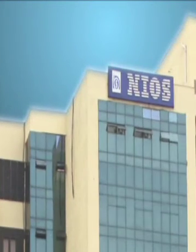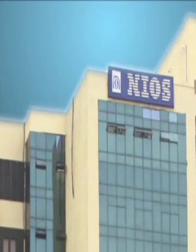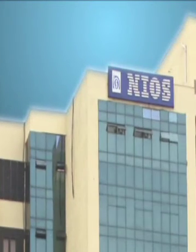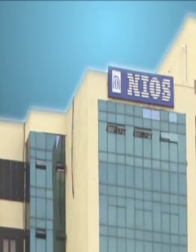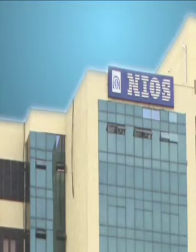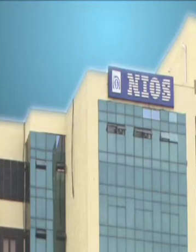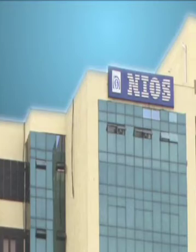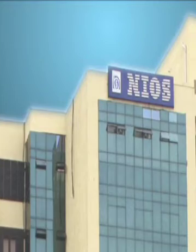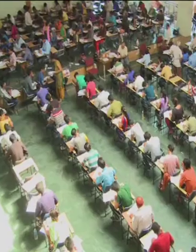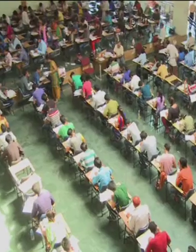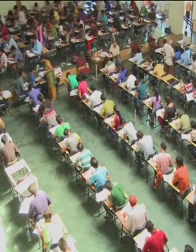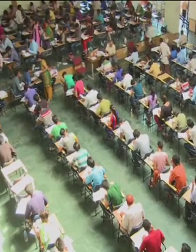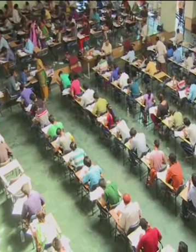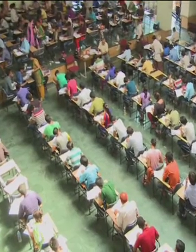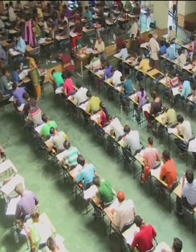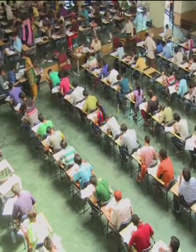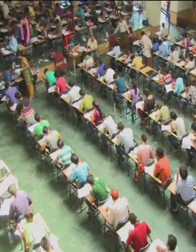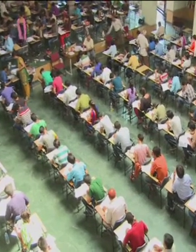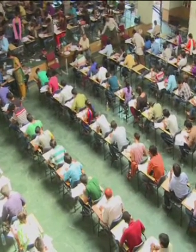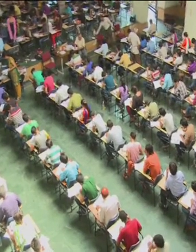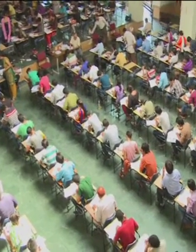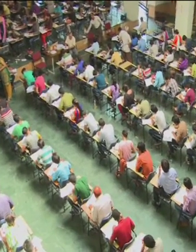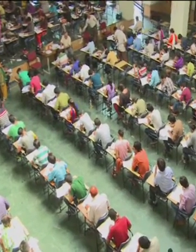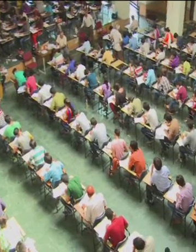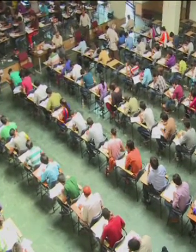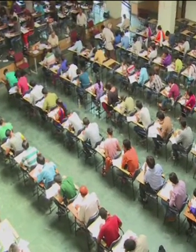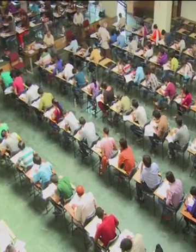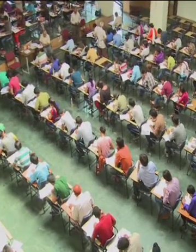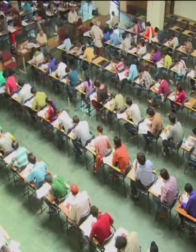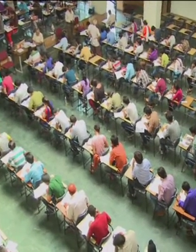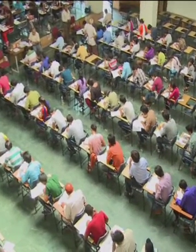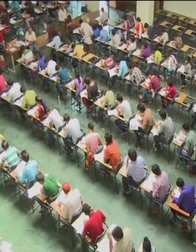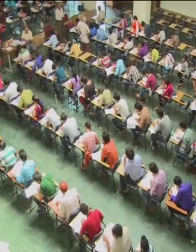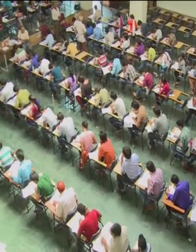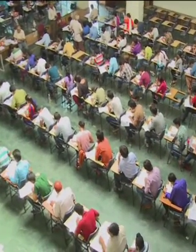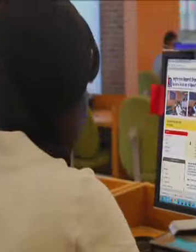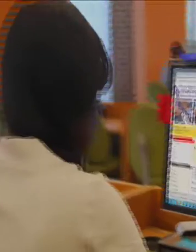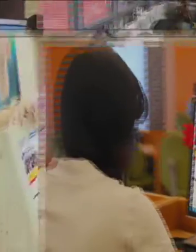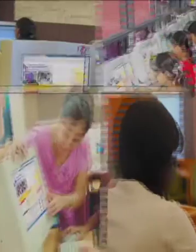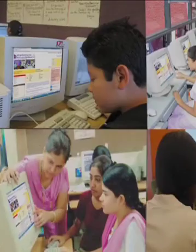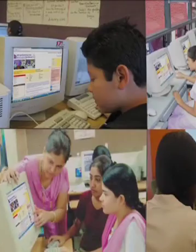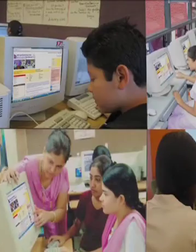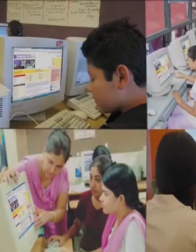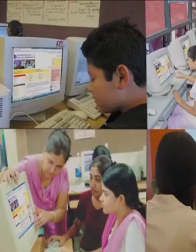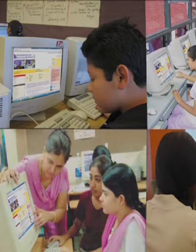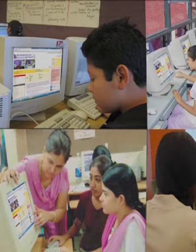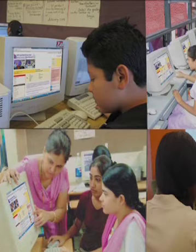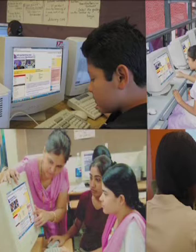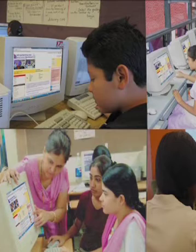आसान तरीके से, जिससे शिक्षार्थियों को होगी समय और धन दोनों की बचत। NIOS से शिक्षा कभी